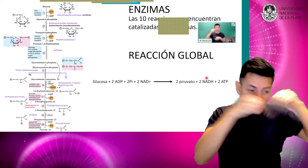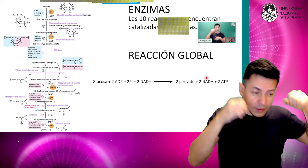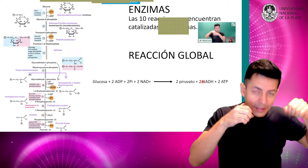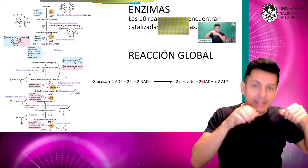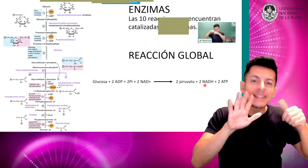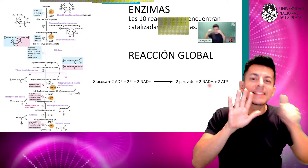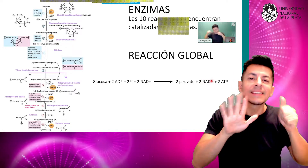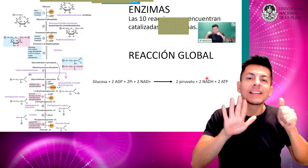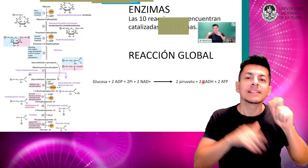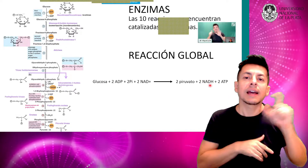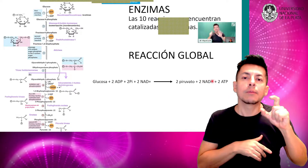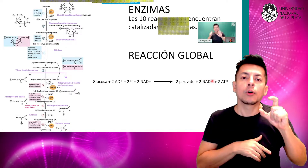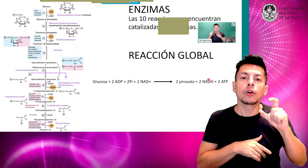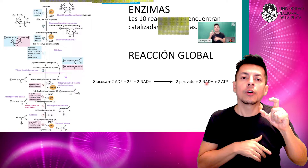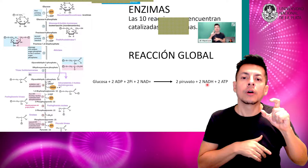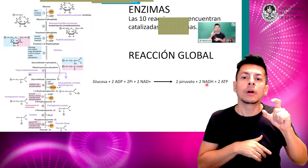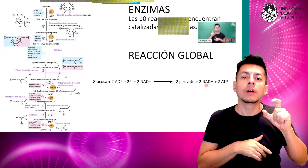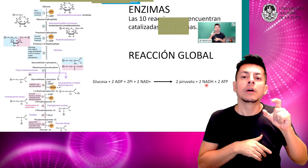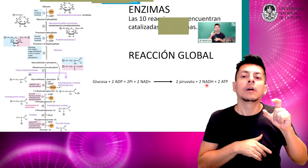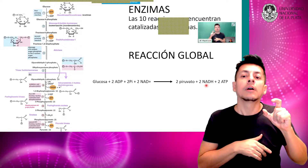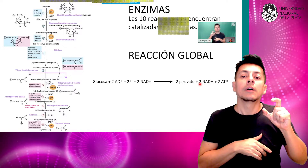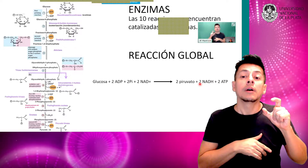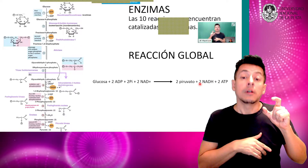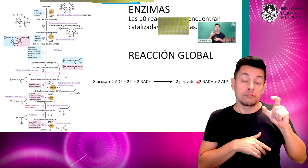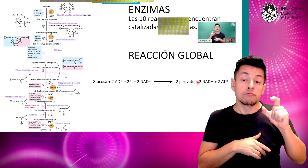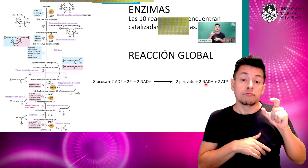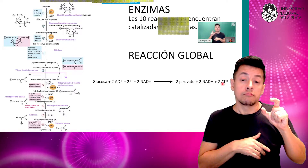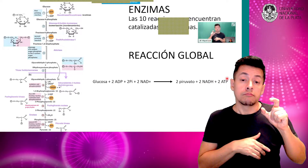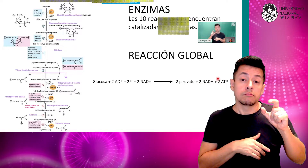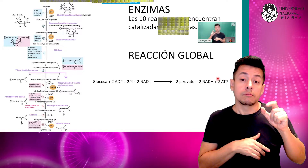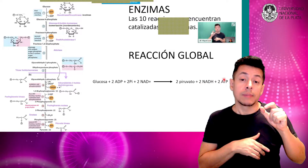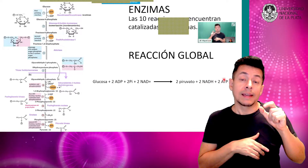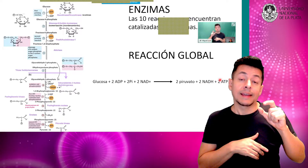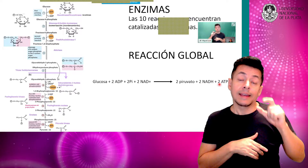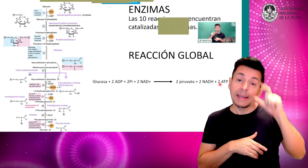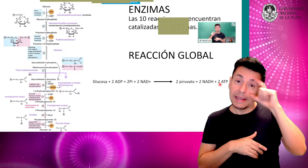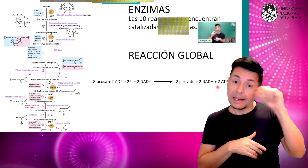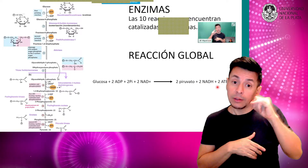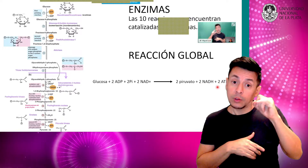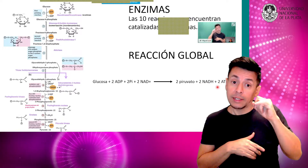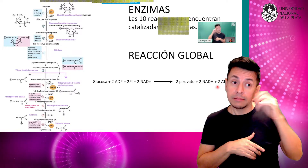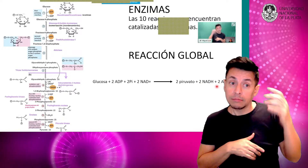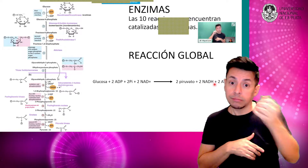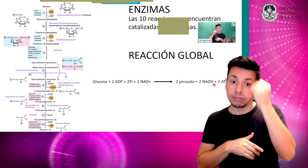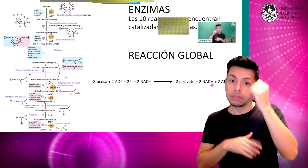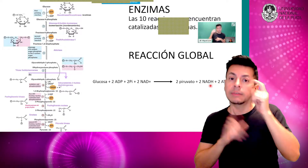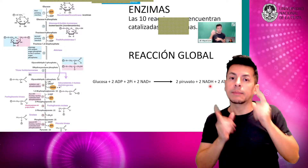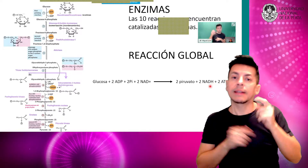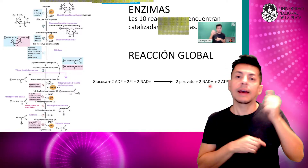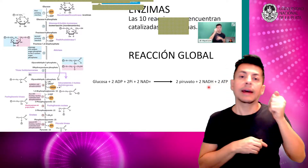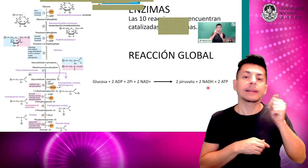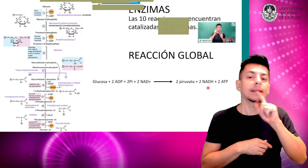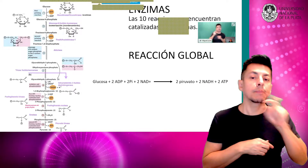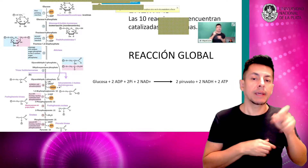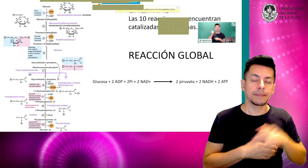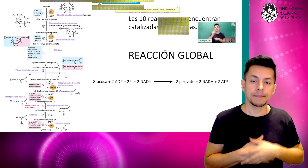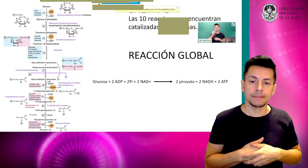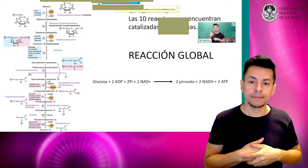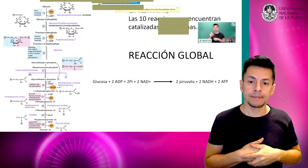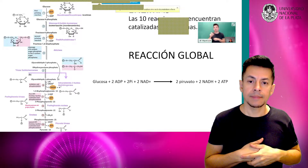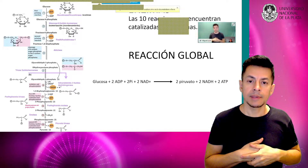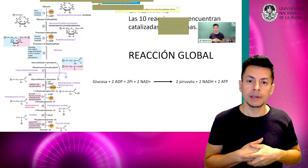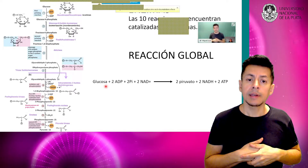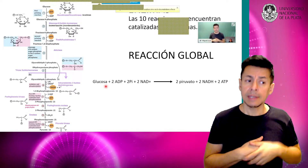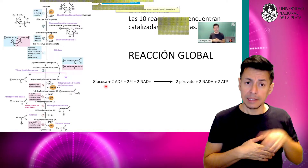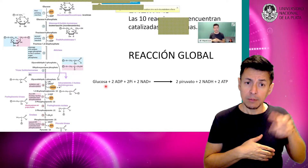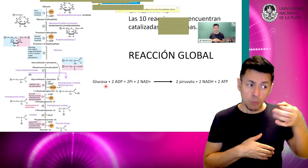electrones en moléculas de NADH y ATP, ¿sí? Entonces estamos obteniendo, rompiendo